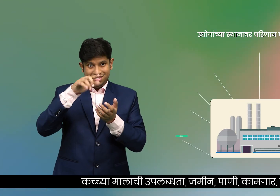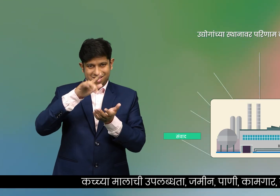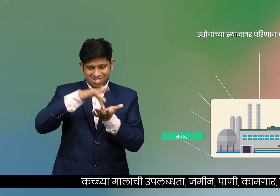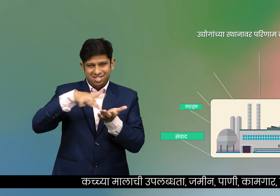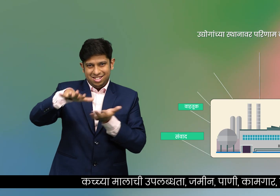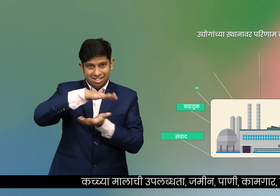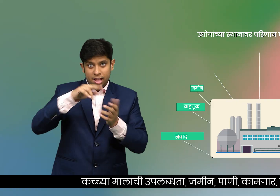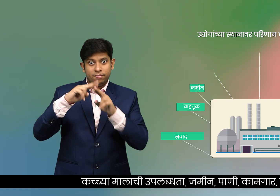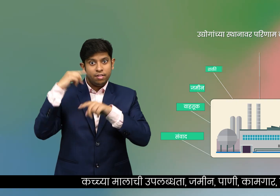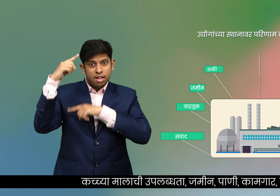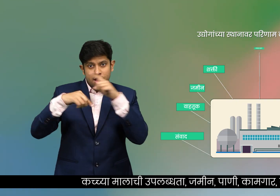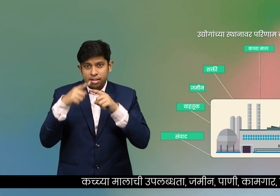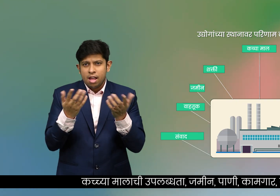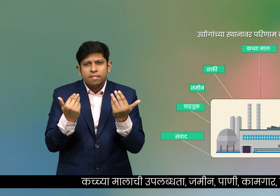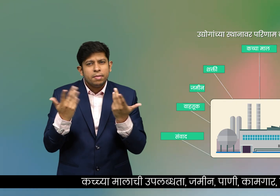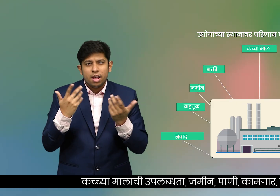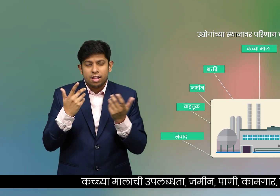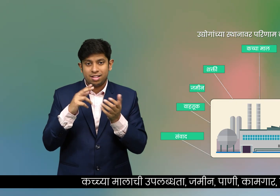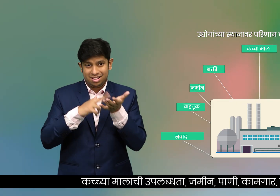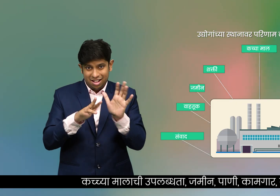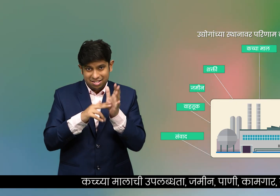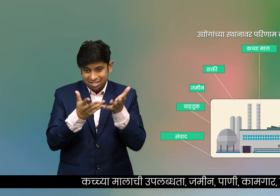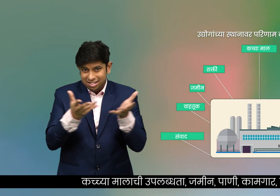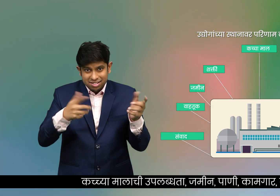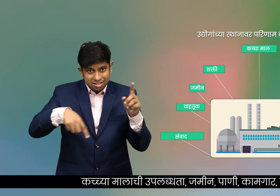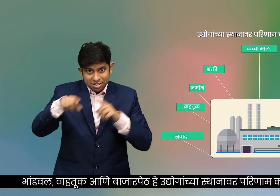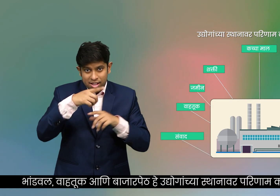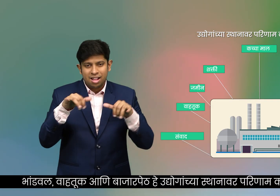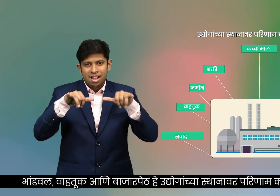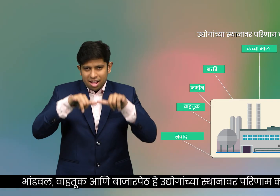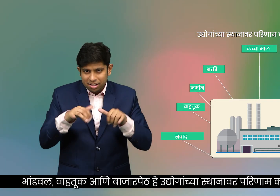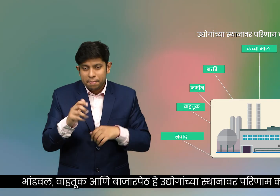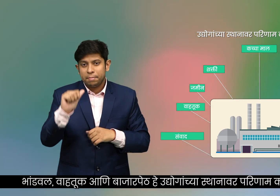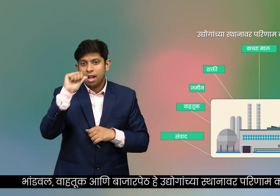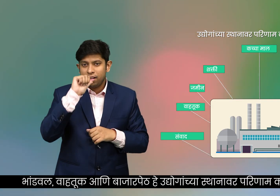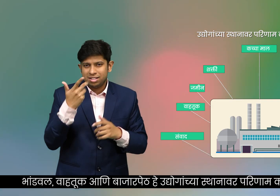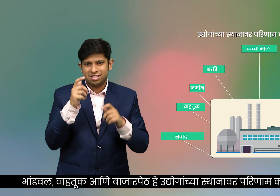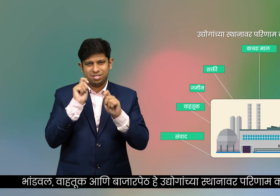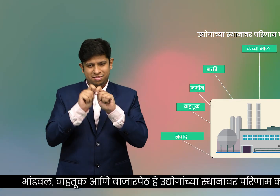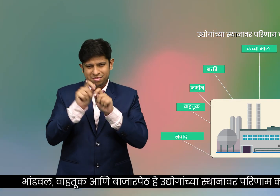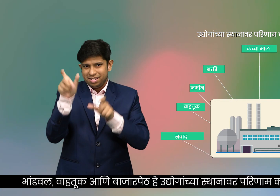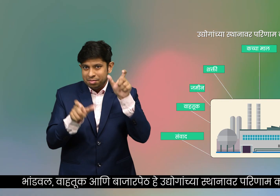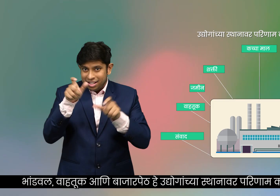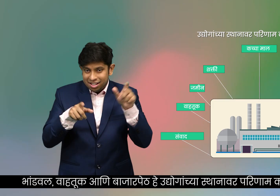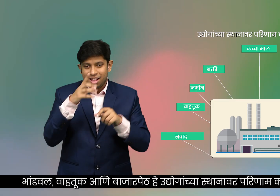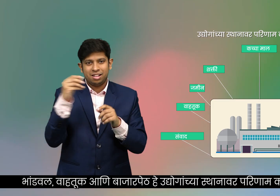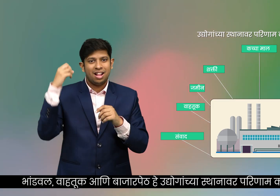जमीन, पाणी, कामगार, वीज, भांडवल, वाहतूक आणि बाजारपेठ